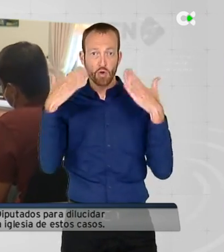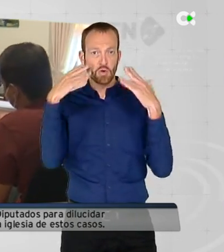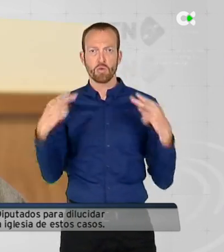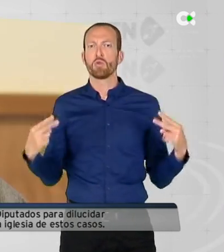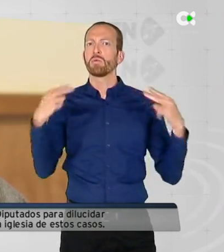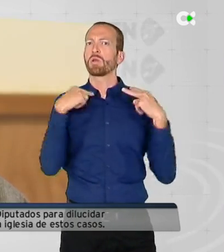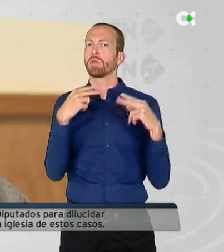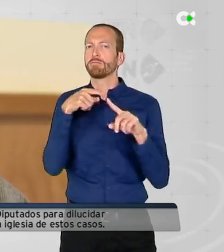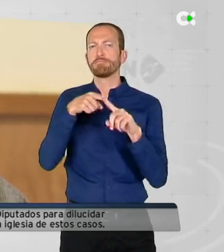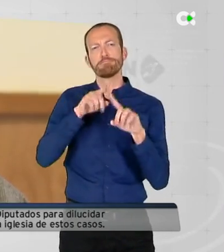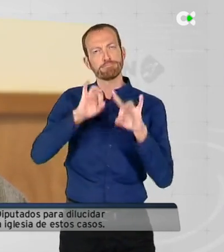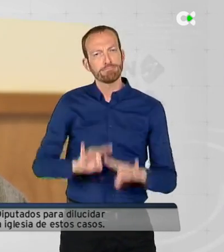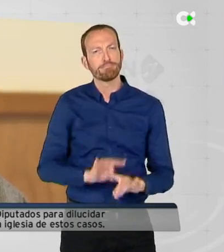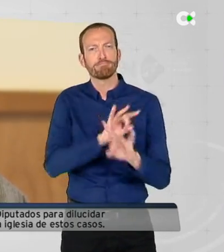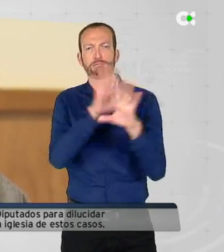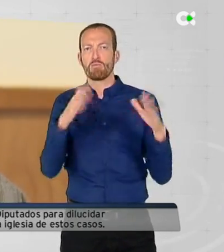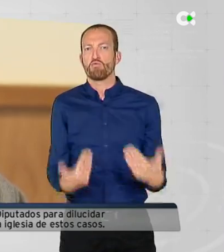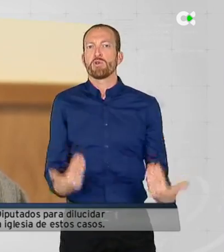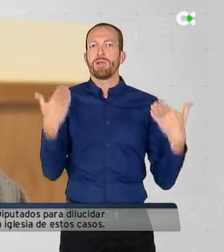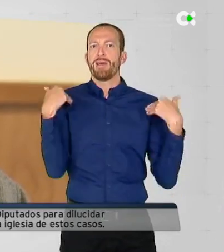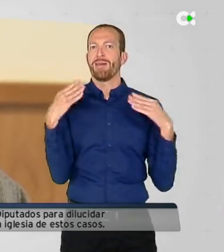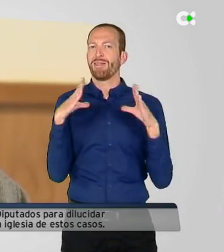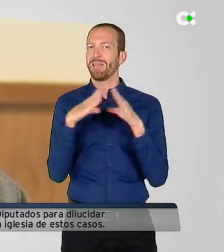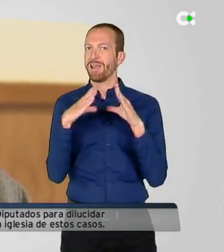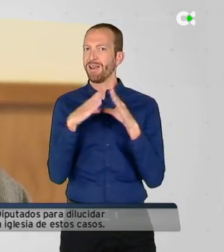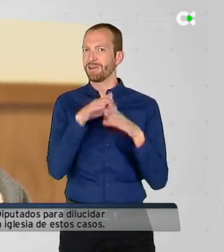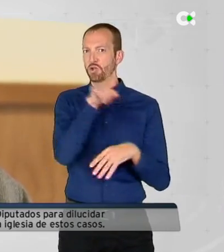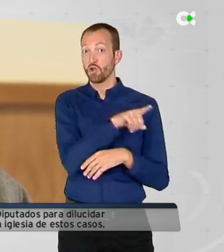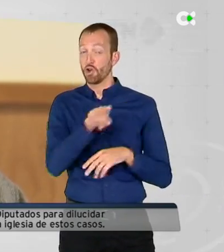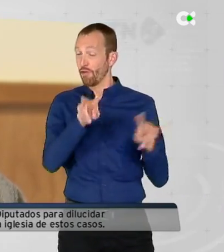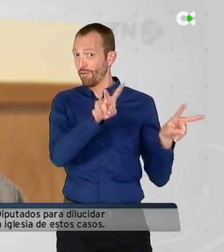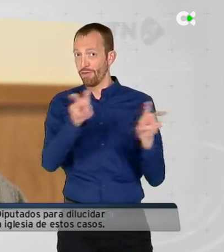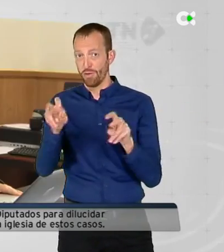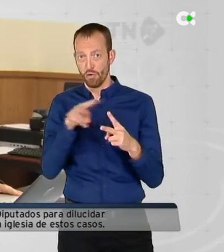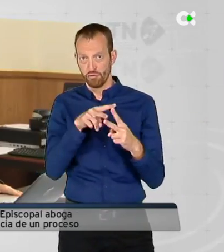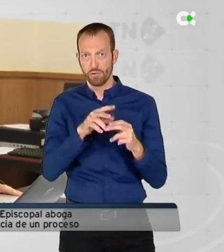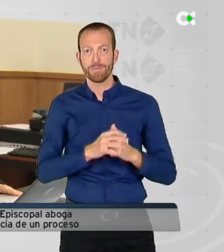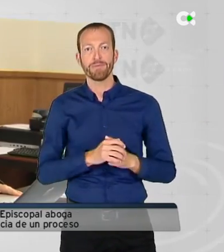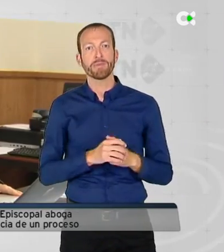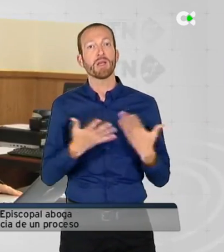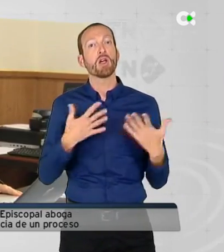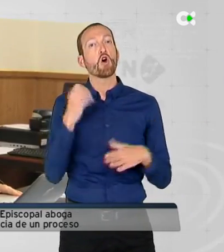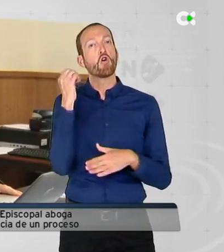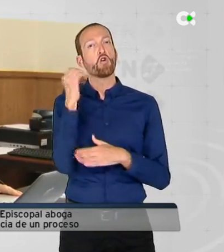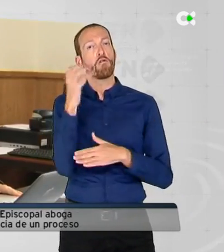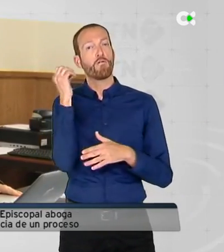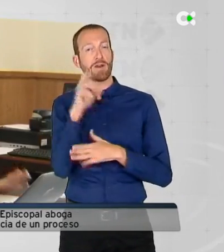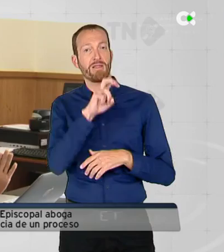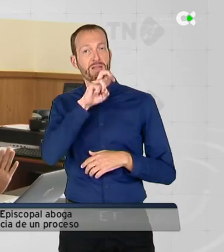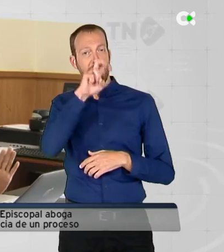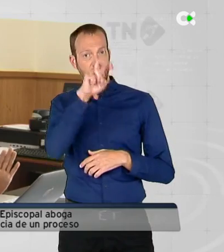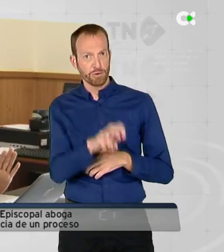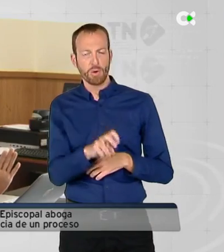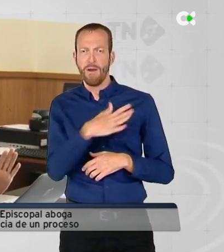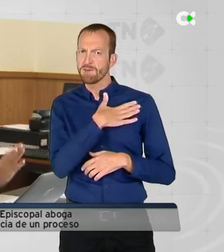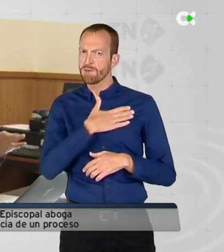el Congreso de los Diputados para dilucidar la responsabilidad de la Iglesia de estos casos. La conferencia episcopal aboga por